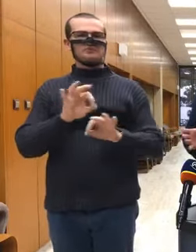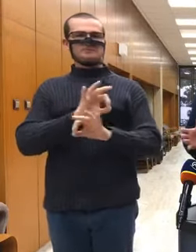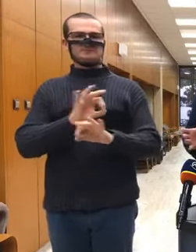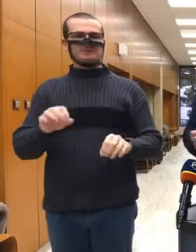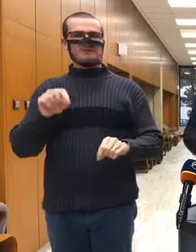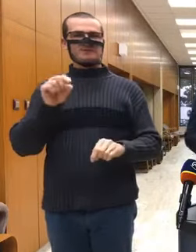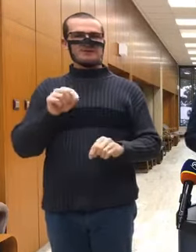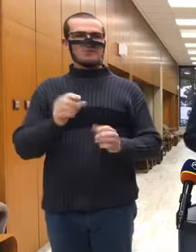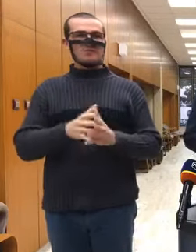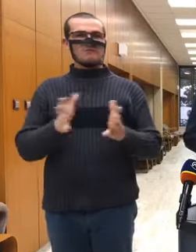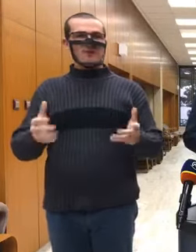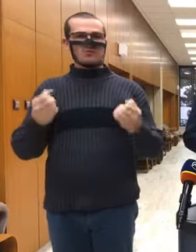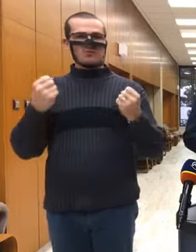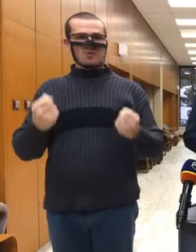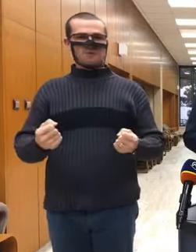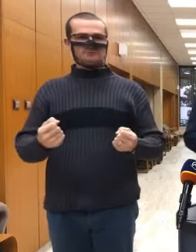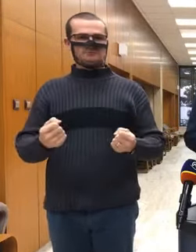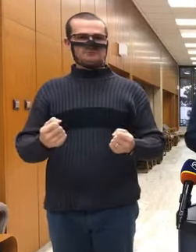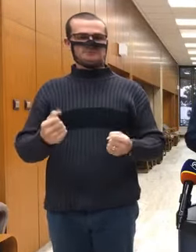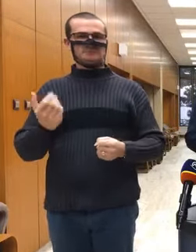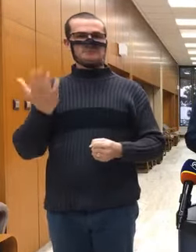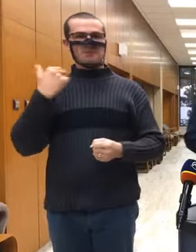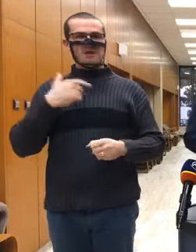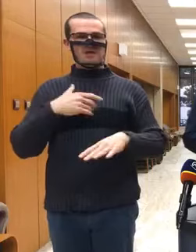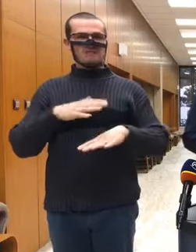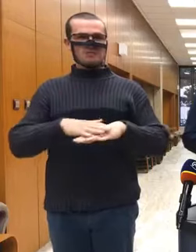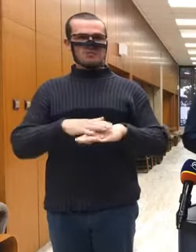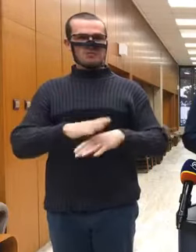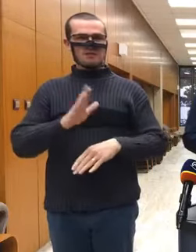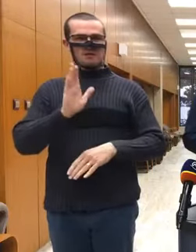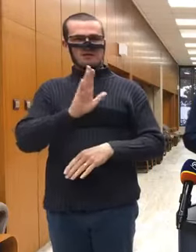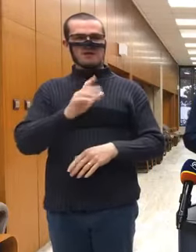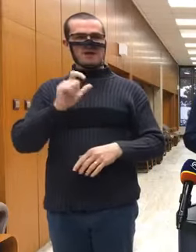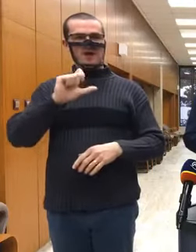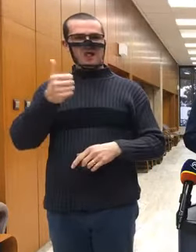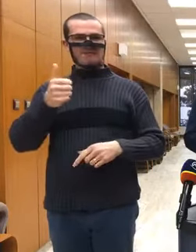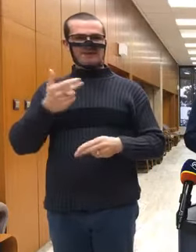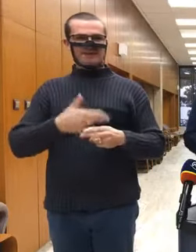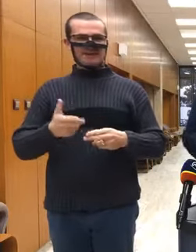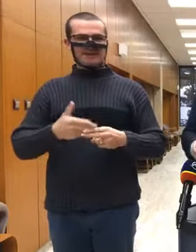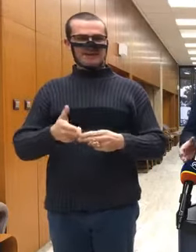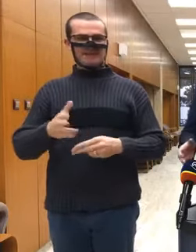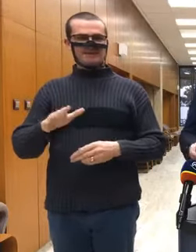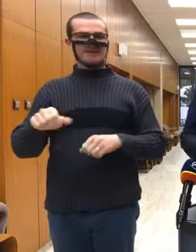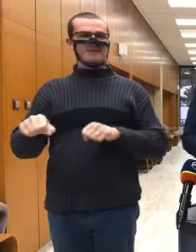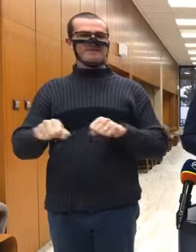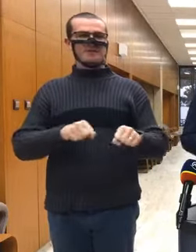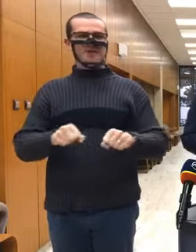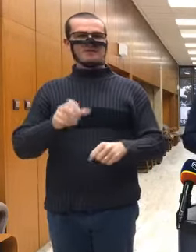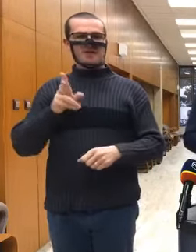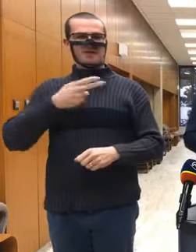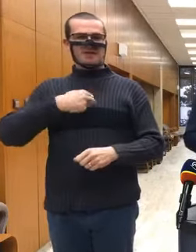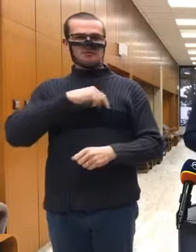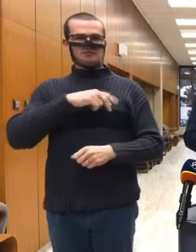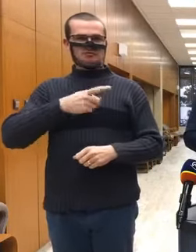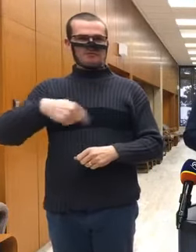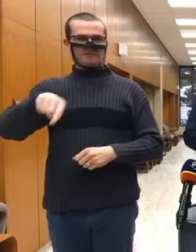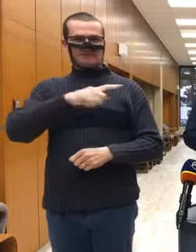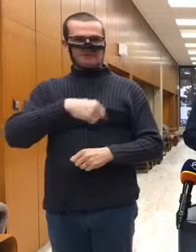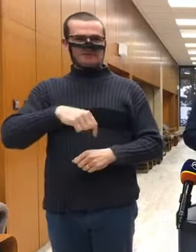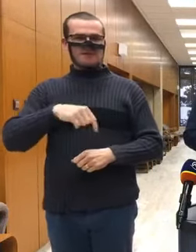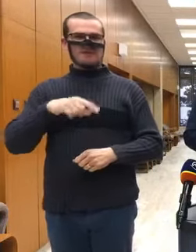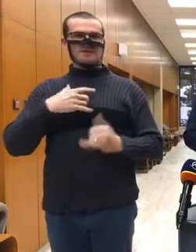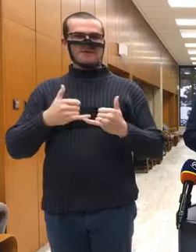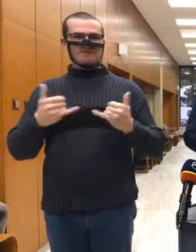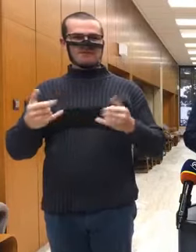takúto veľkú moc mal v rukách hlavný hygienik, keďže vláda nesie zodpovednosť za